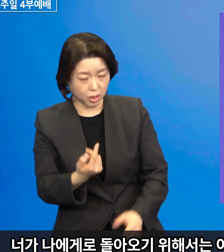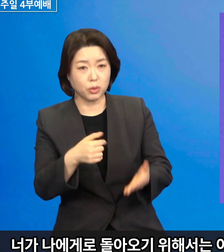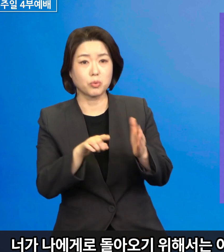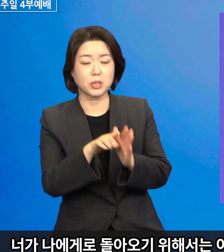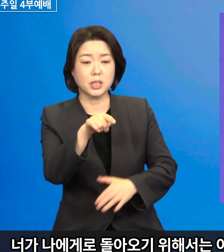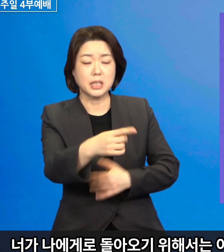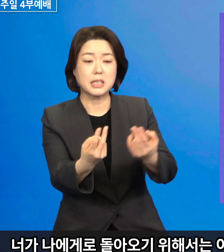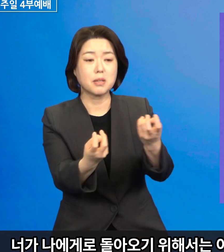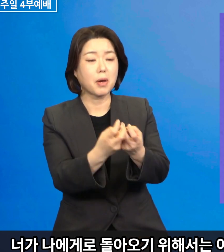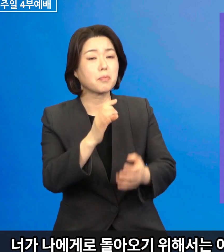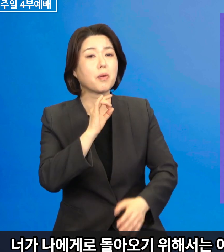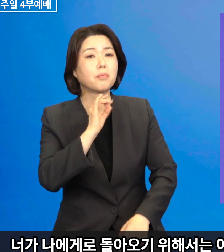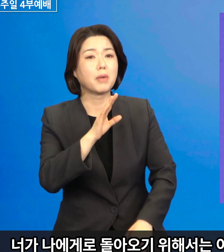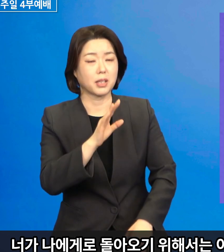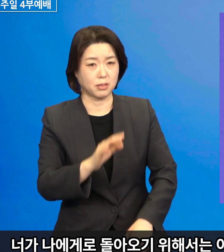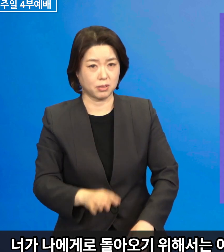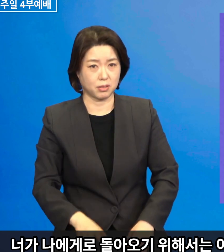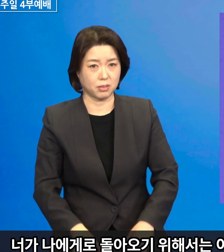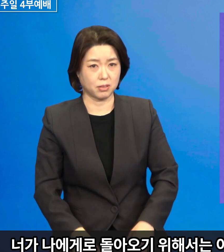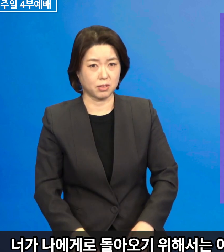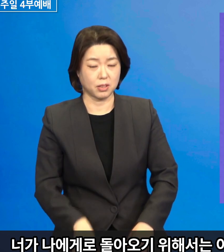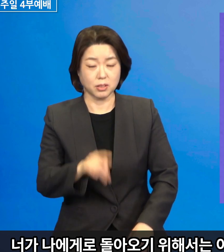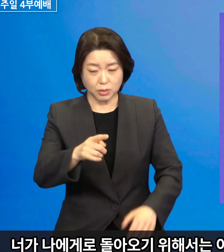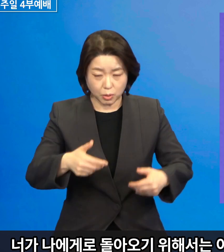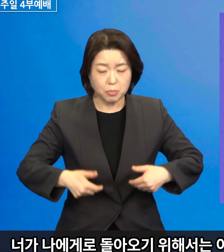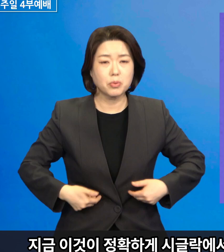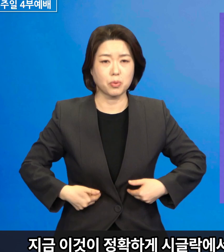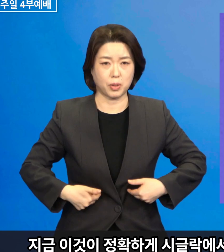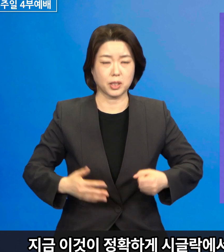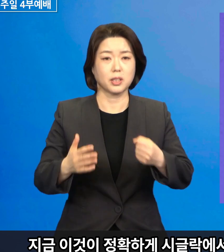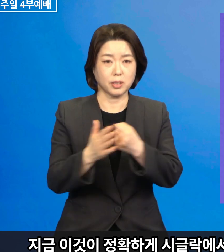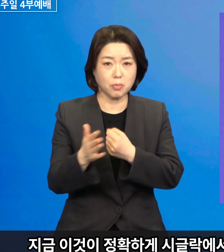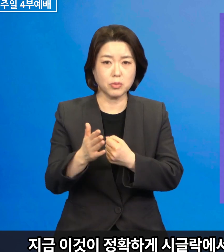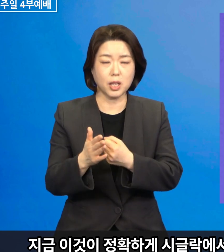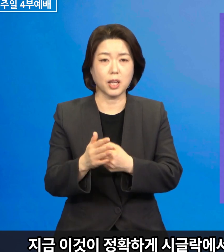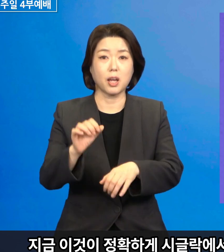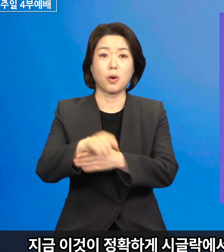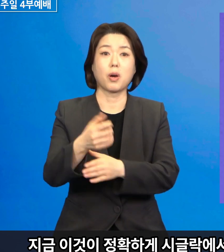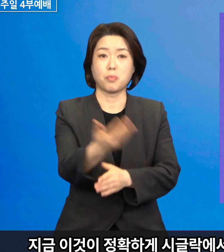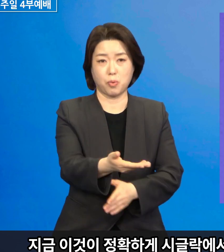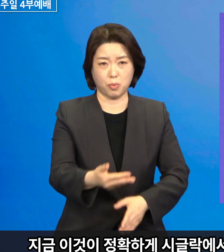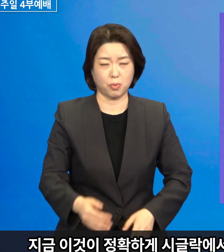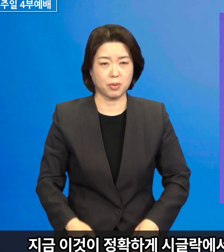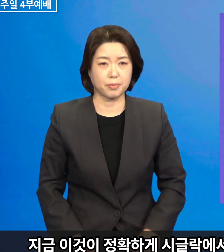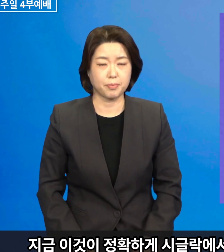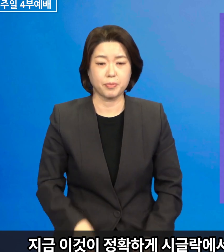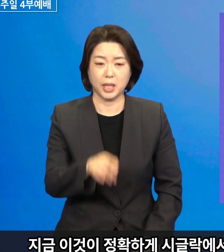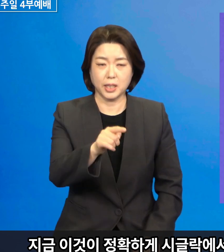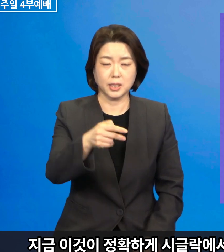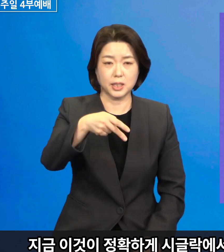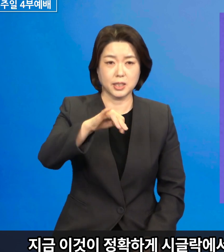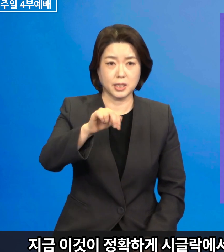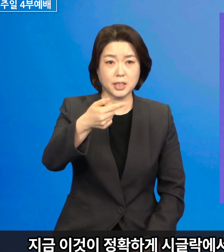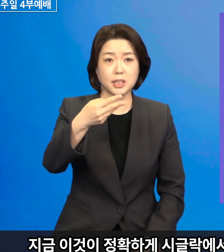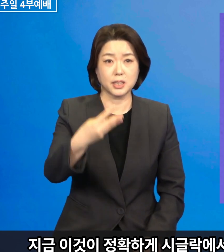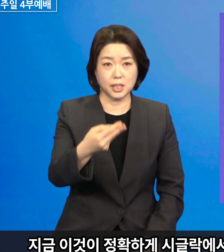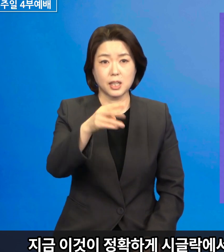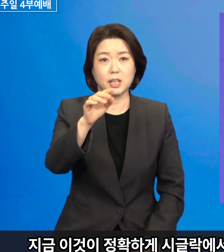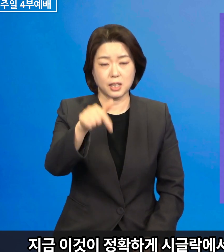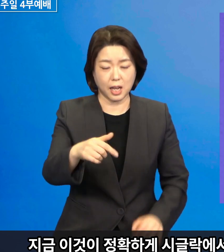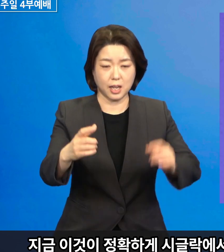이 방법밖에 없었다라고 하시는 것이죠. 지금 이것이 정확하게 시글락에서 다윗에게